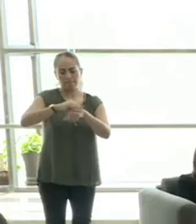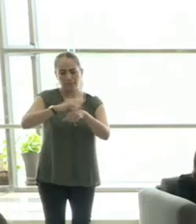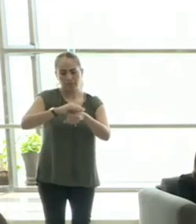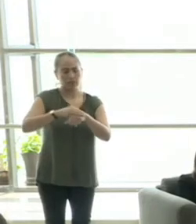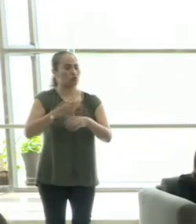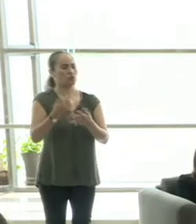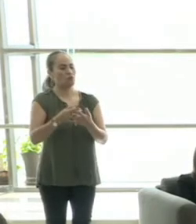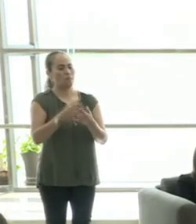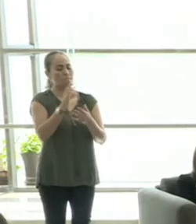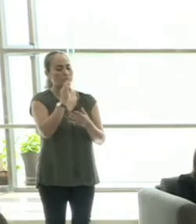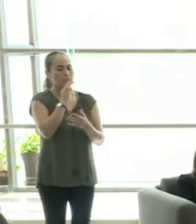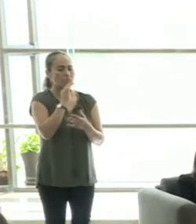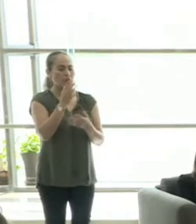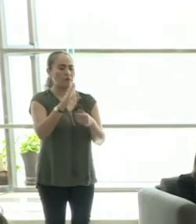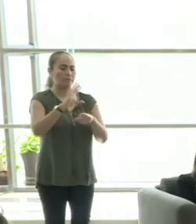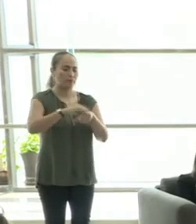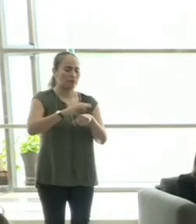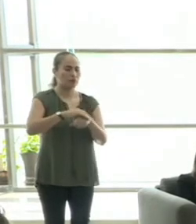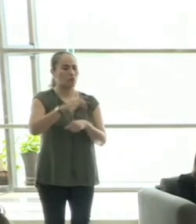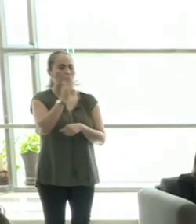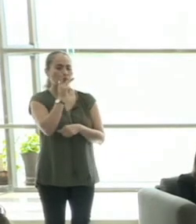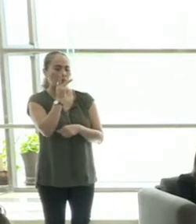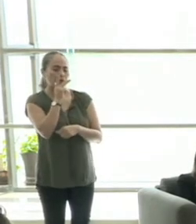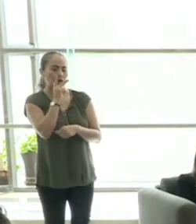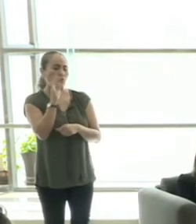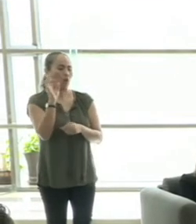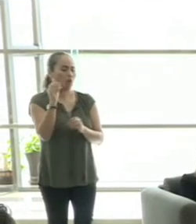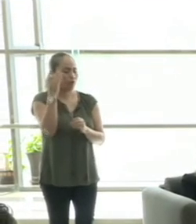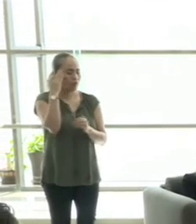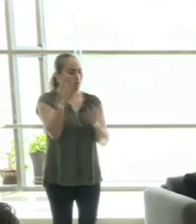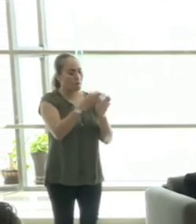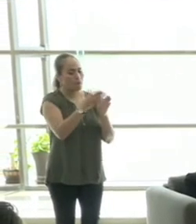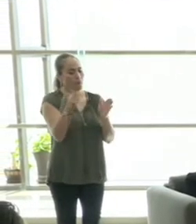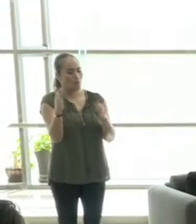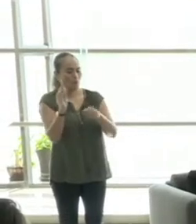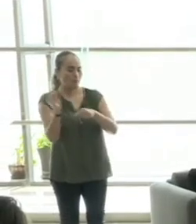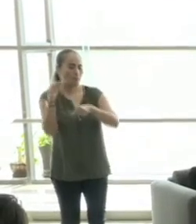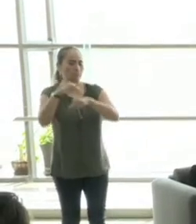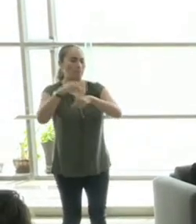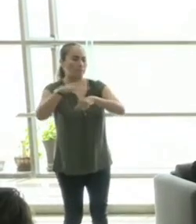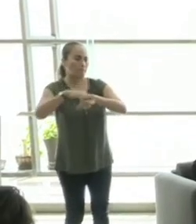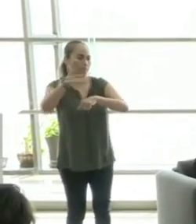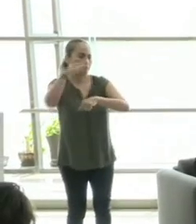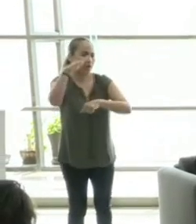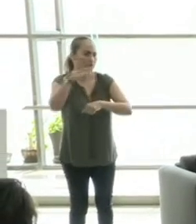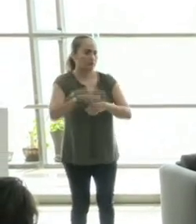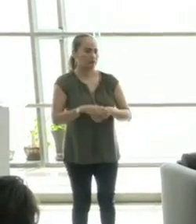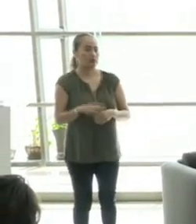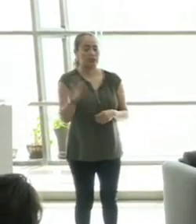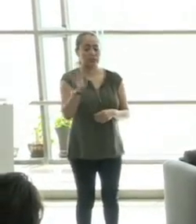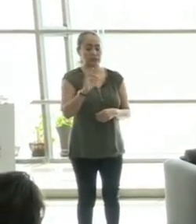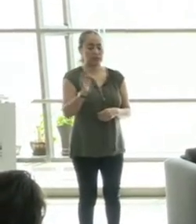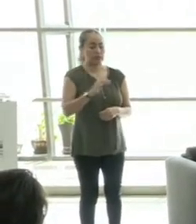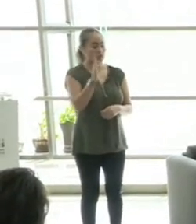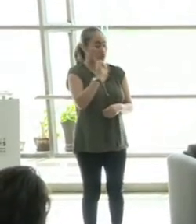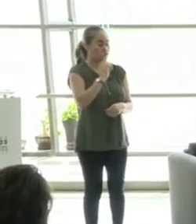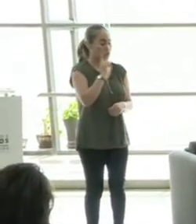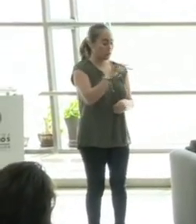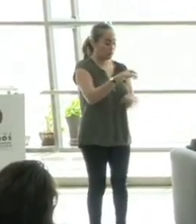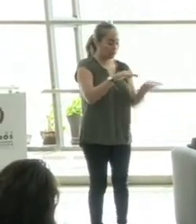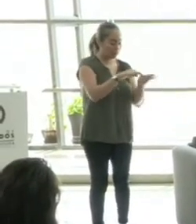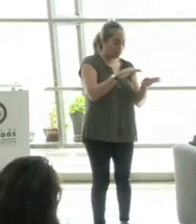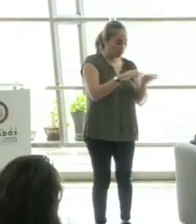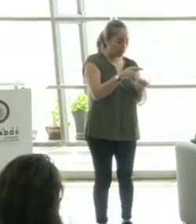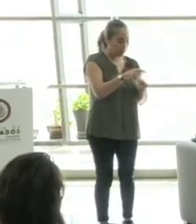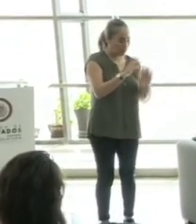maternidad de ampliar plazos de pensar en otras medidas alternativas Para apoyar a las mujeres que trabajan en temas del cuidado